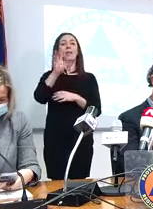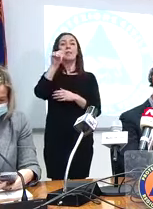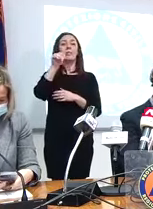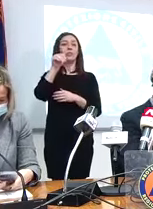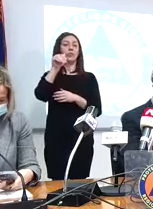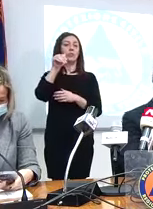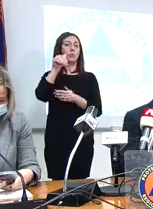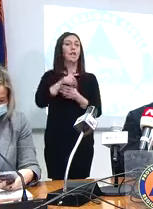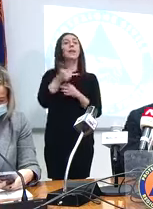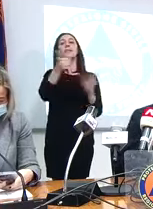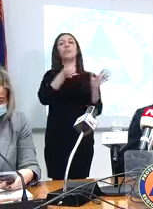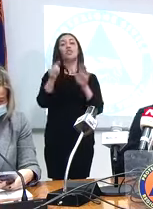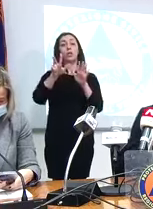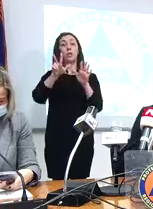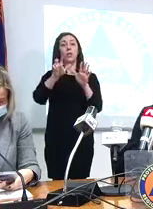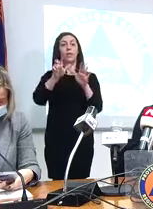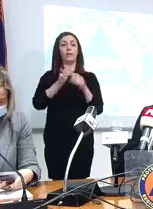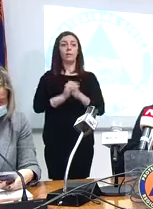45.680,